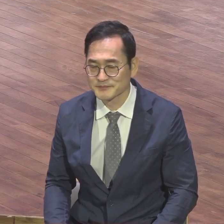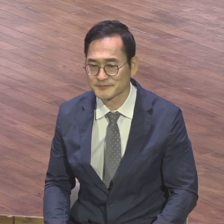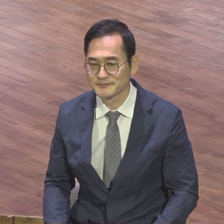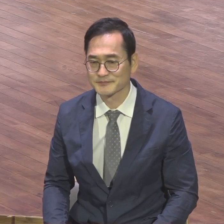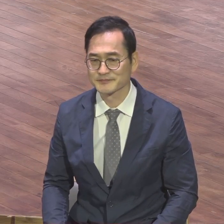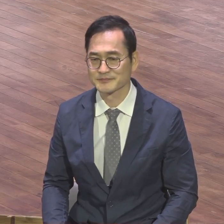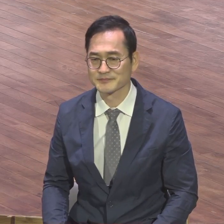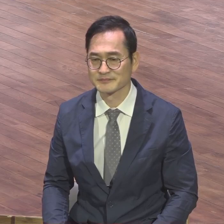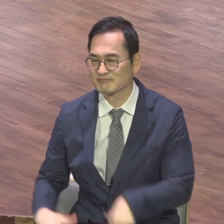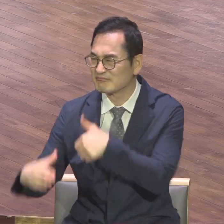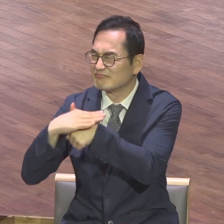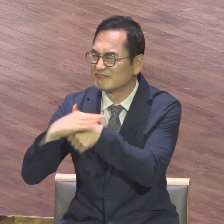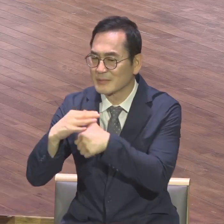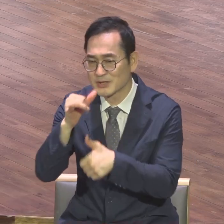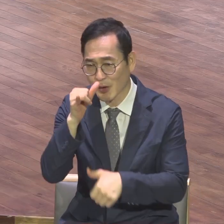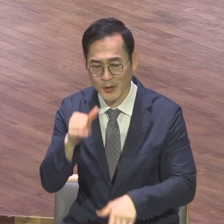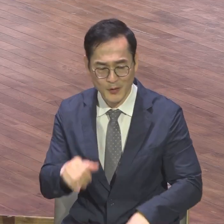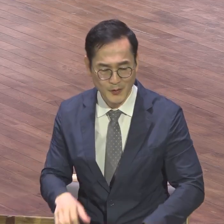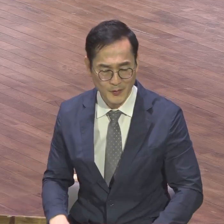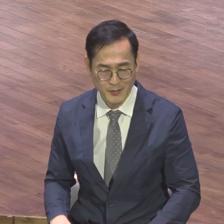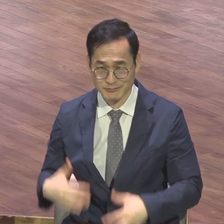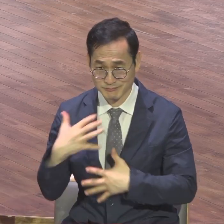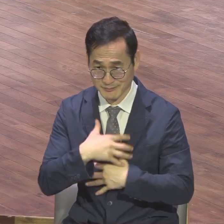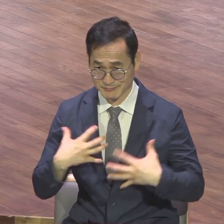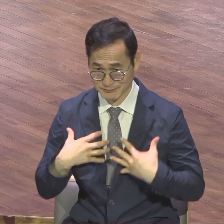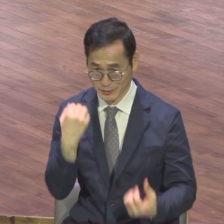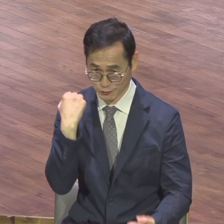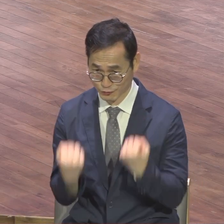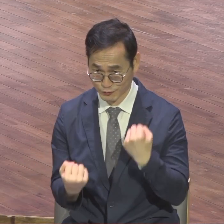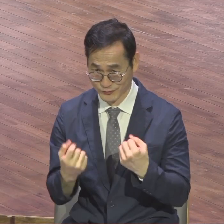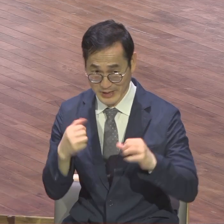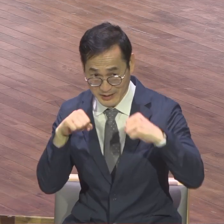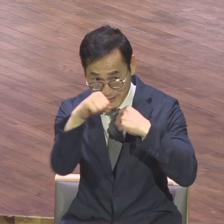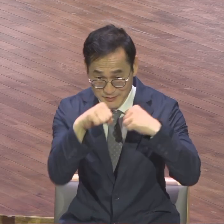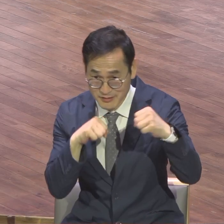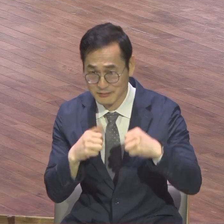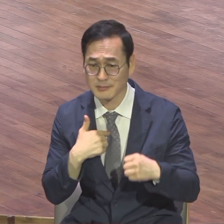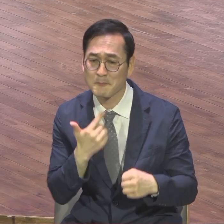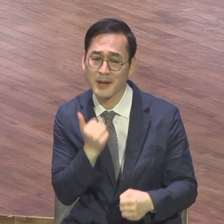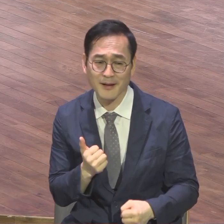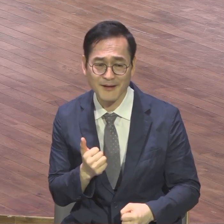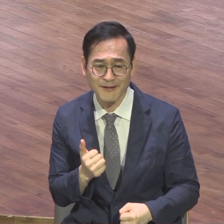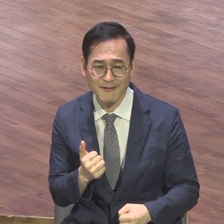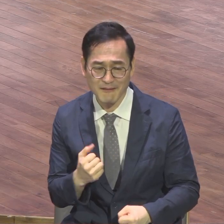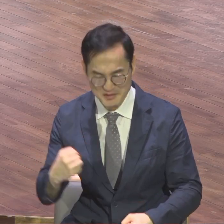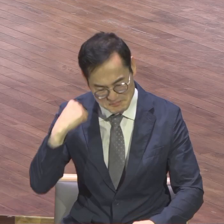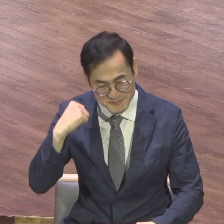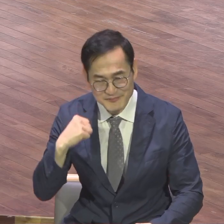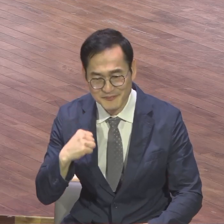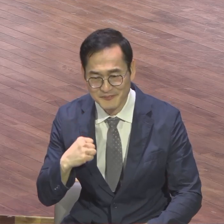많지요. 제가 또 운동을 많이 했잖아요. 더구나 격투기를 한 사람이에요 내가. 그러니까